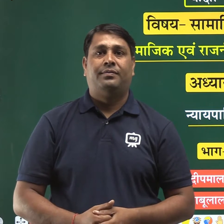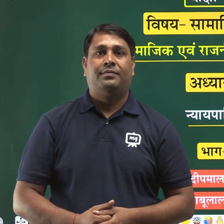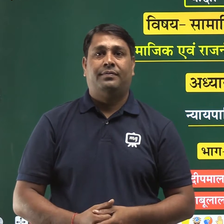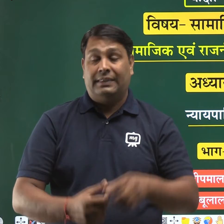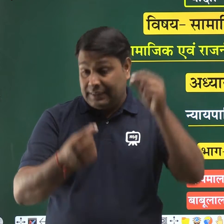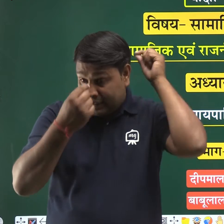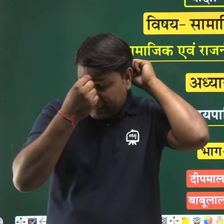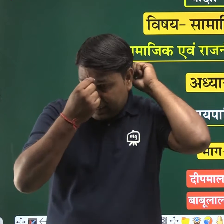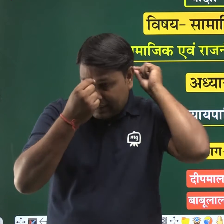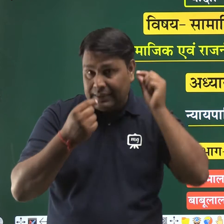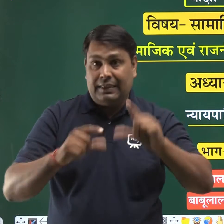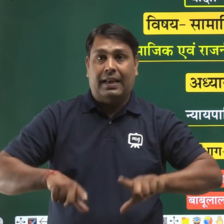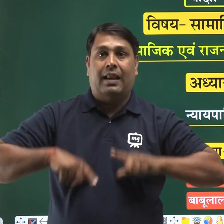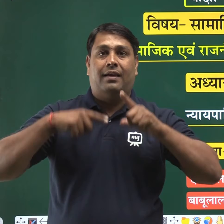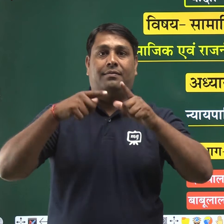राजनीतिक जीवन,